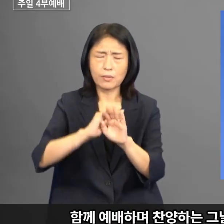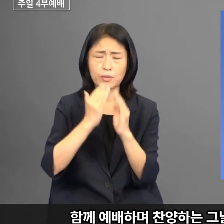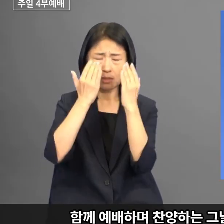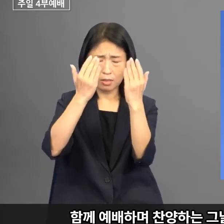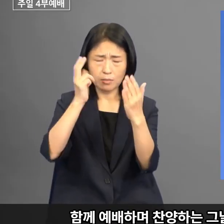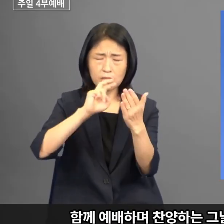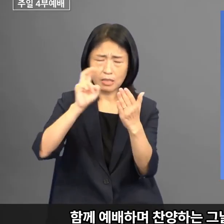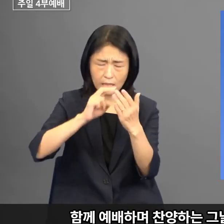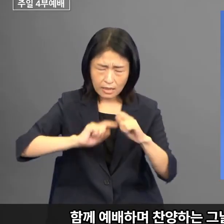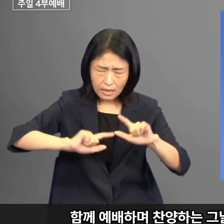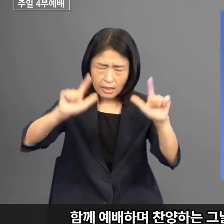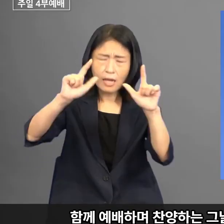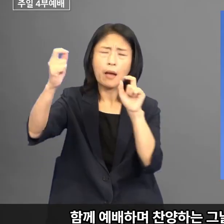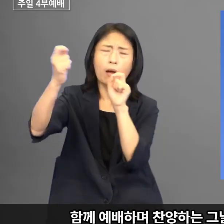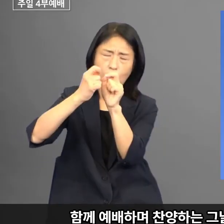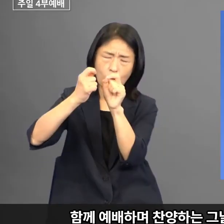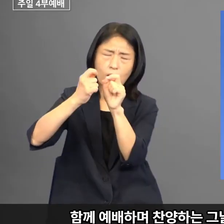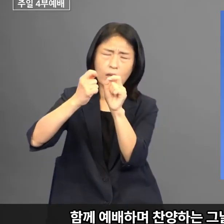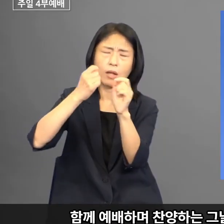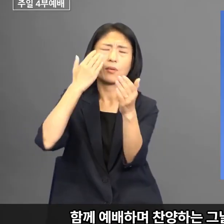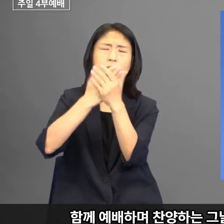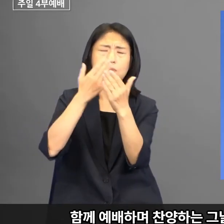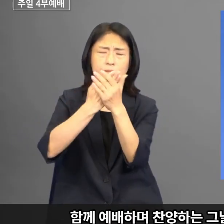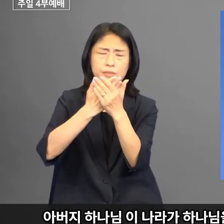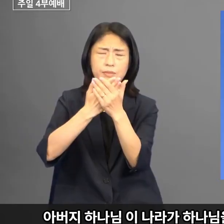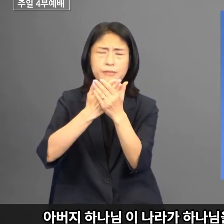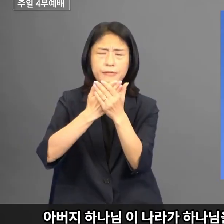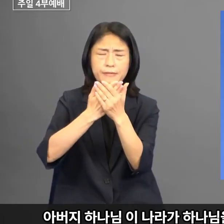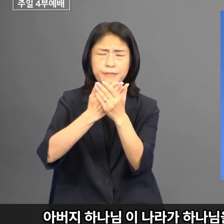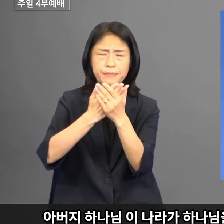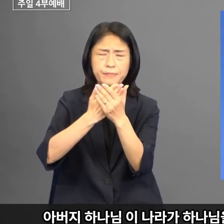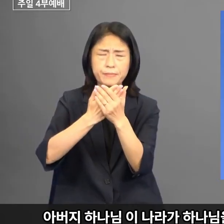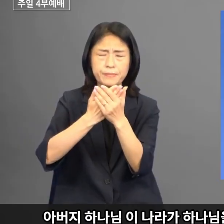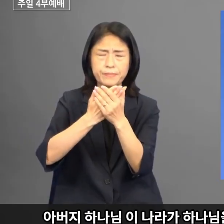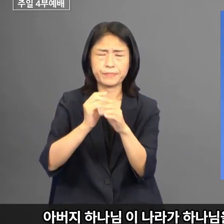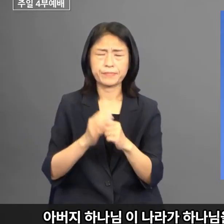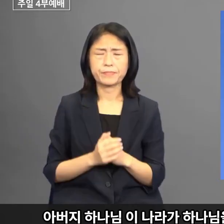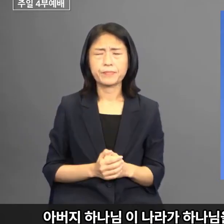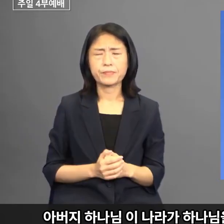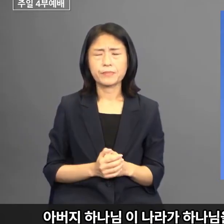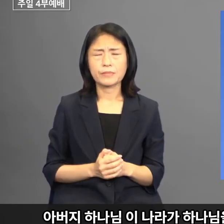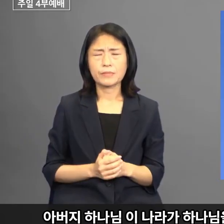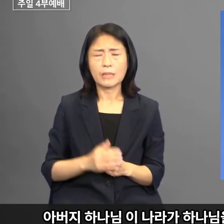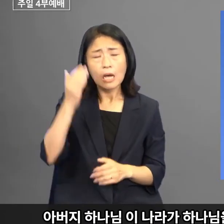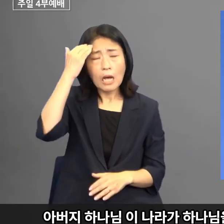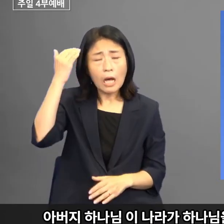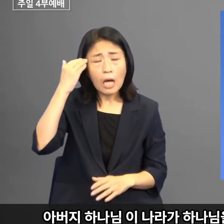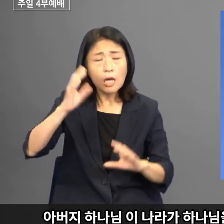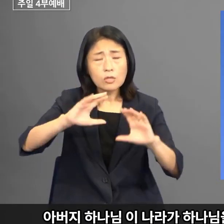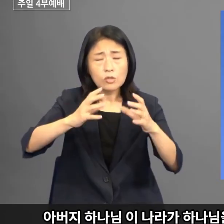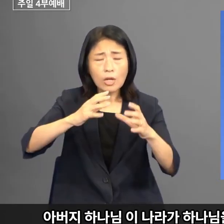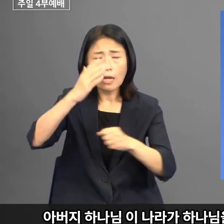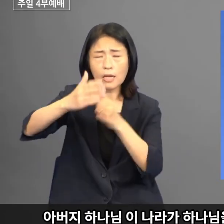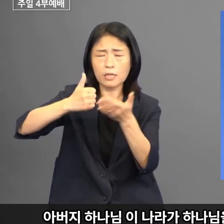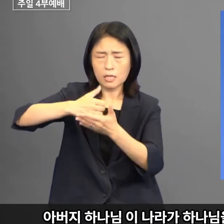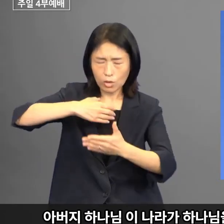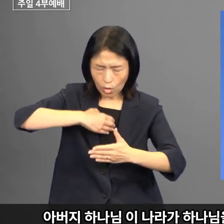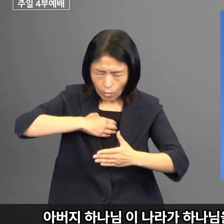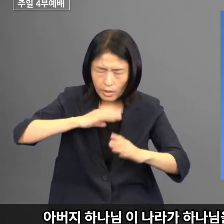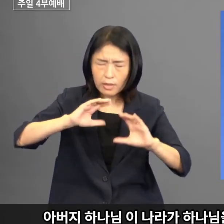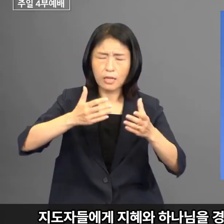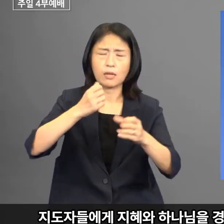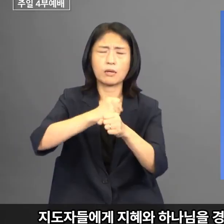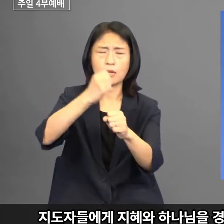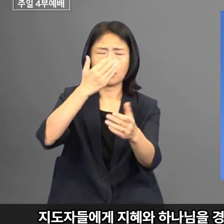예배하며 찬양하는 그날이 속히 오게 하여 주시옵소서. 아버지 하나님, 이 나라가 하나님을 경외하는 나라가 되기를